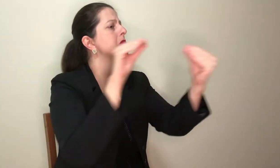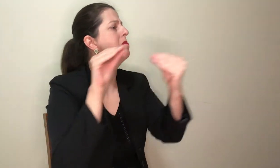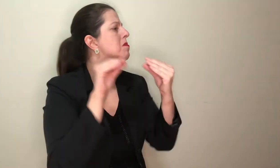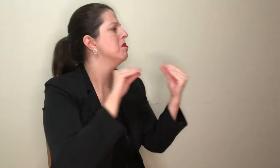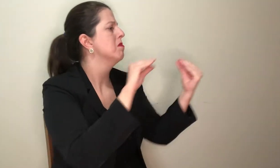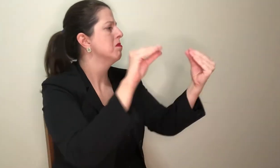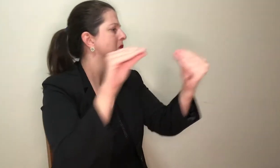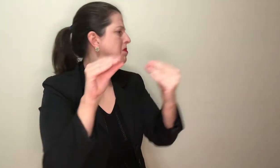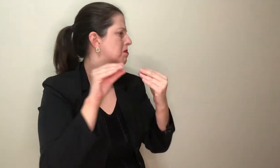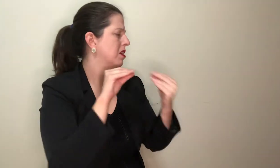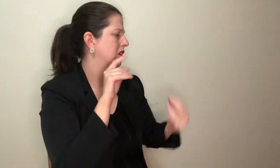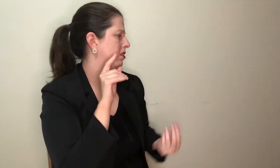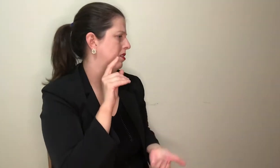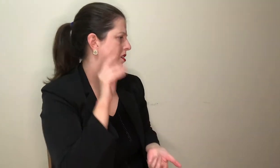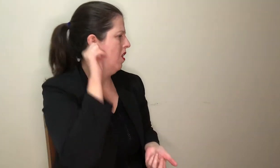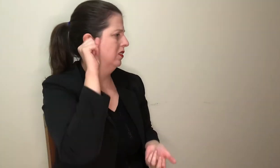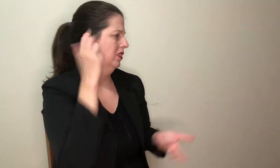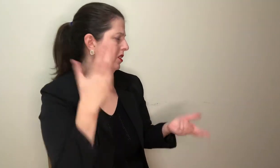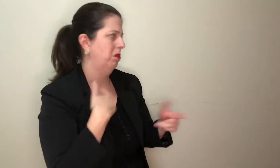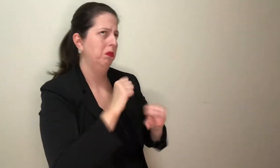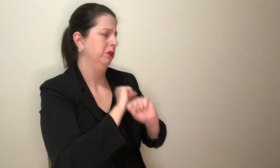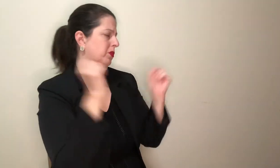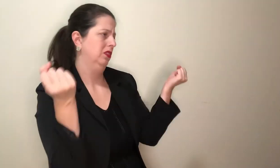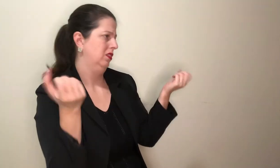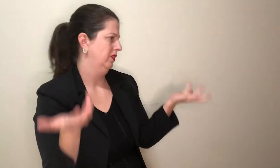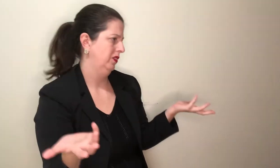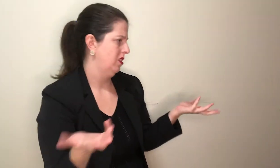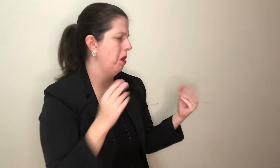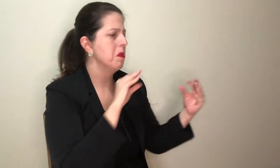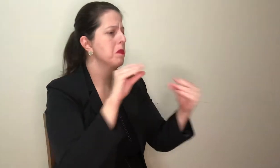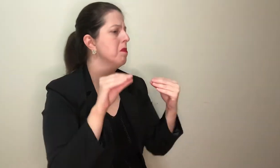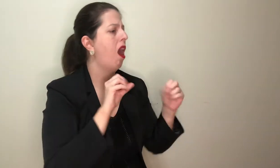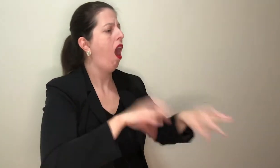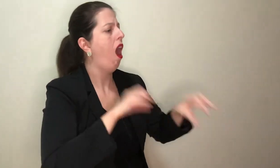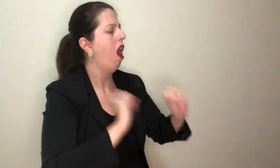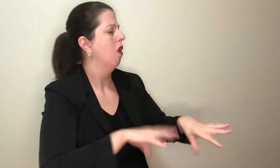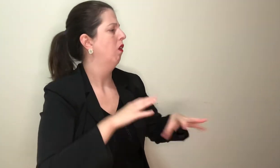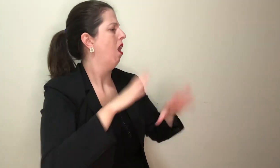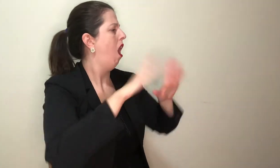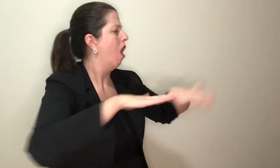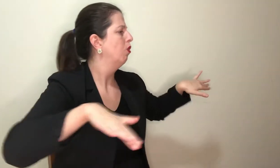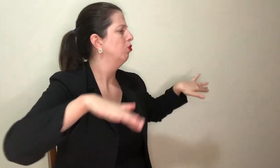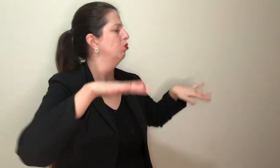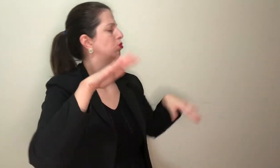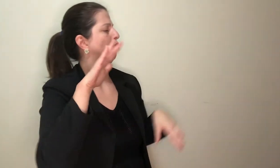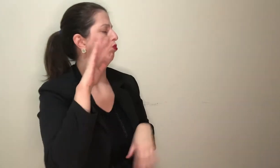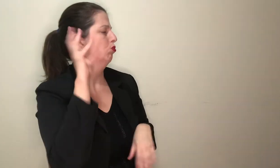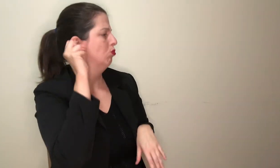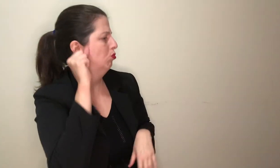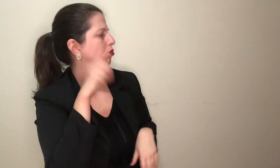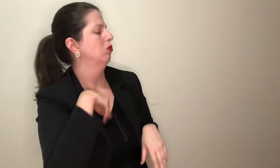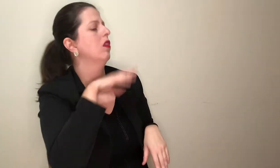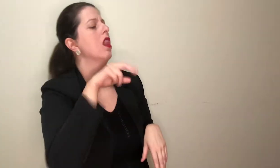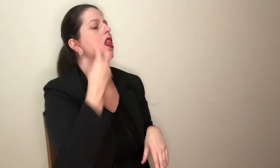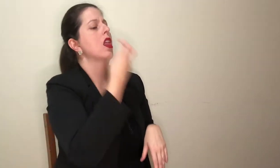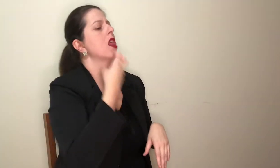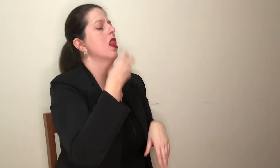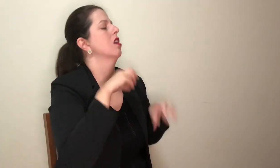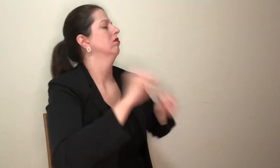as pessoas estão usando o português oral, os ouvintes, e eu estou dando aula para os alunos ouvintes, e eles estão falando